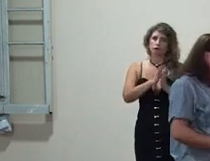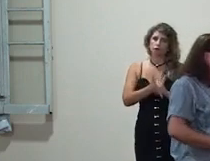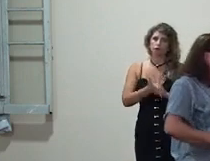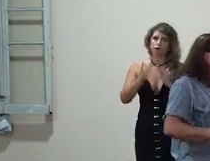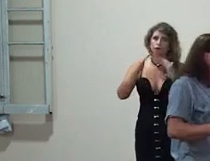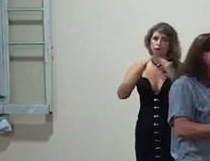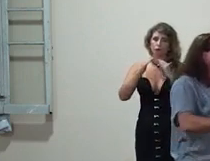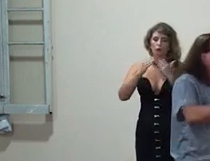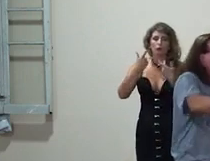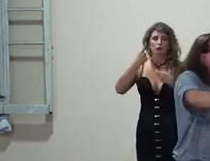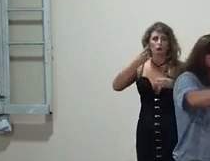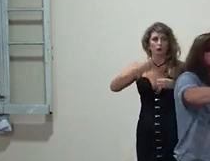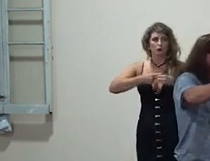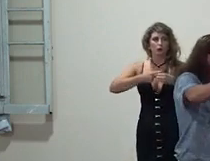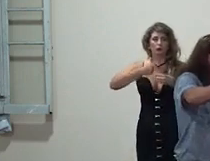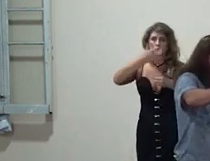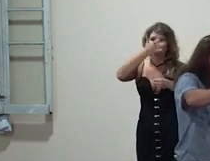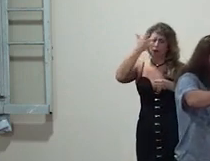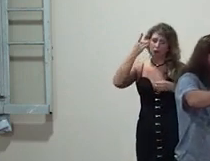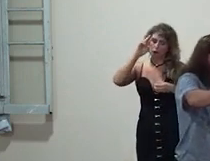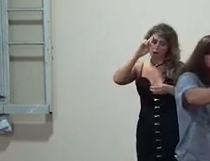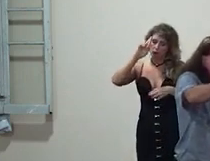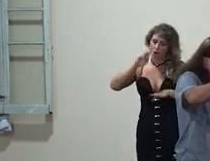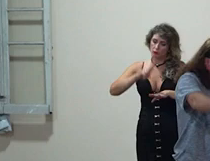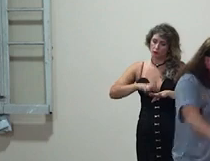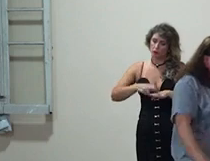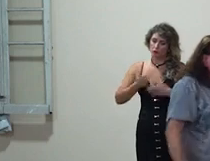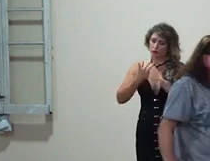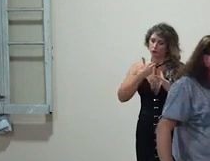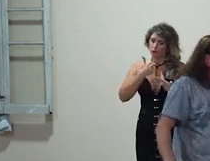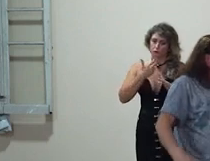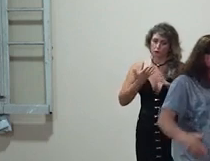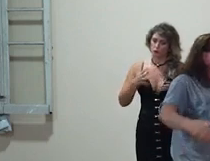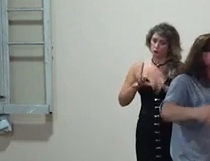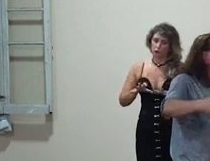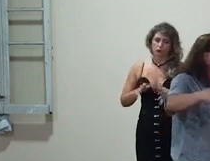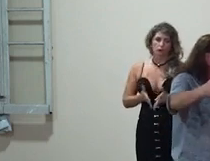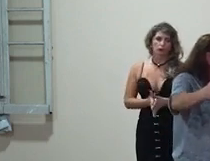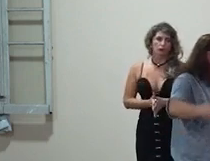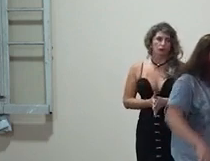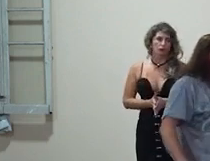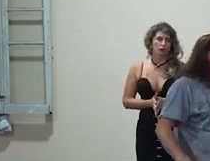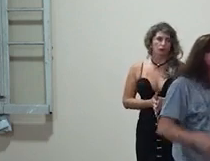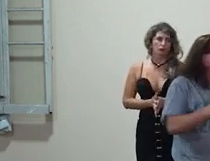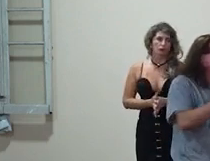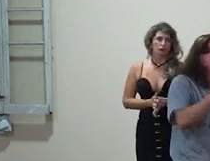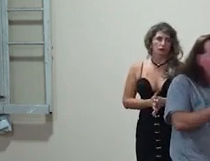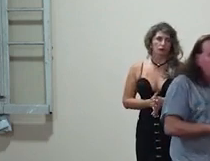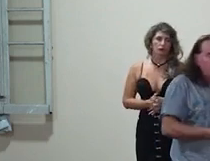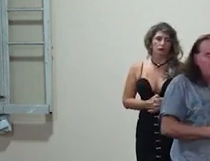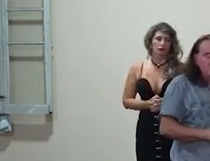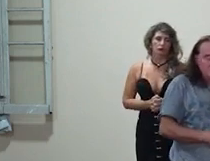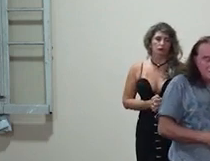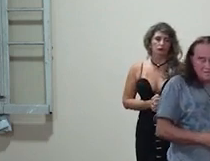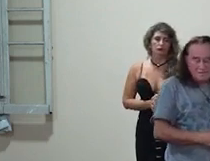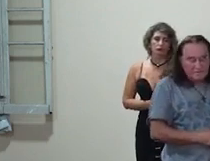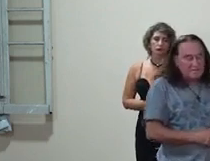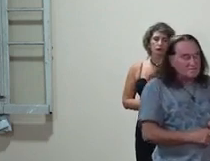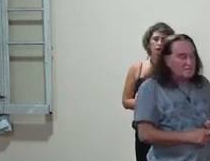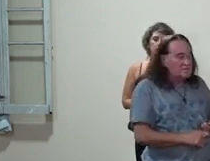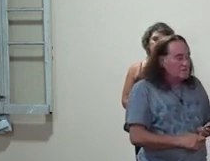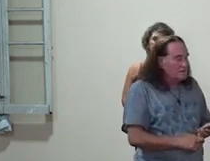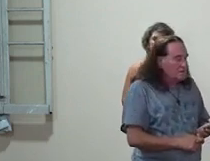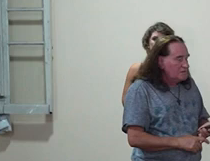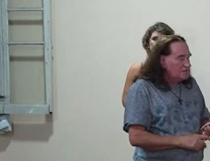na cidade e você vê que as pessoas estão com razão, né? Não podia ter, a cidade devia ter cheiro gostoso, e você sentir